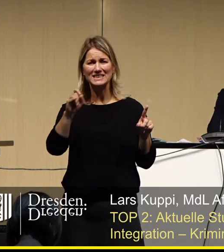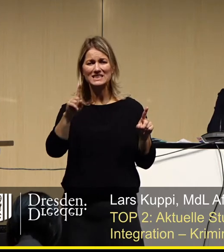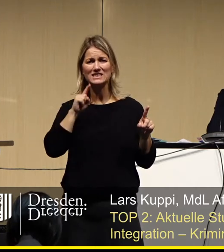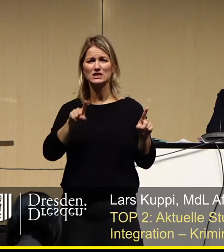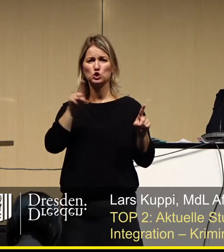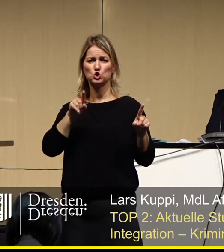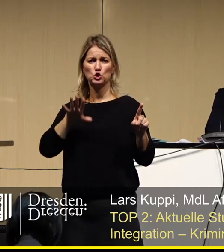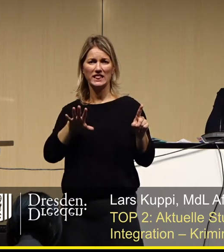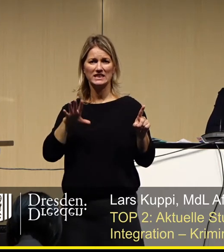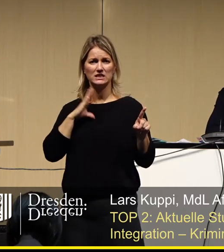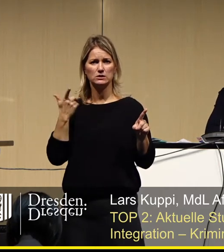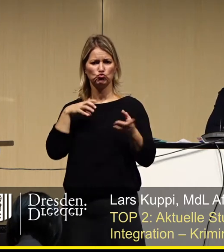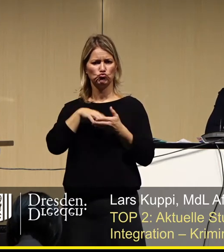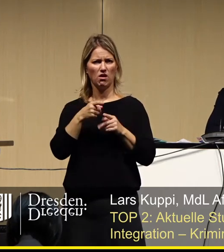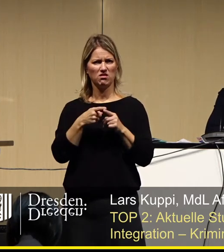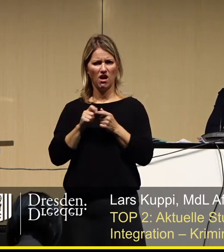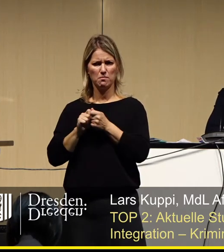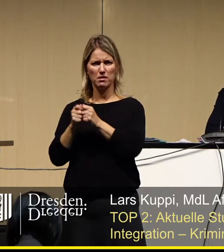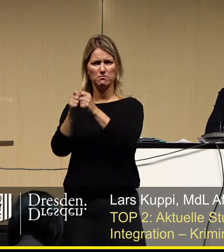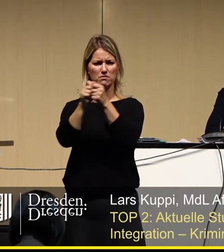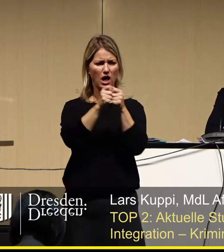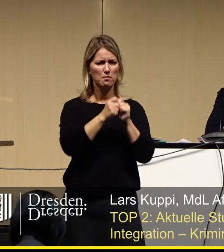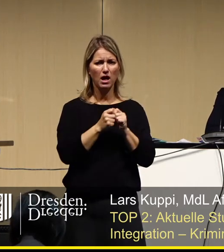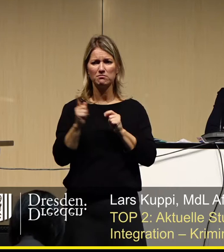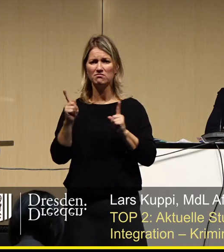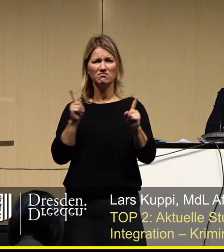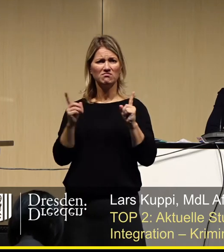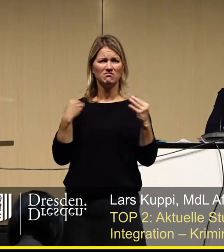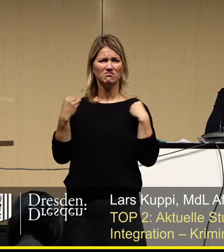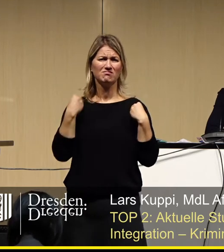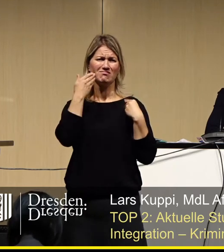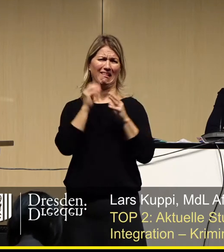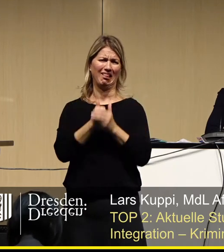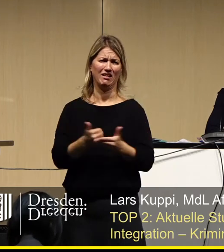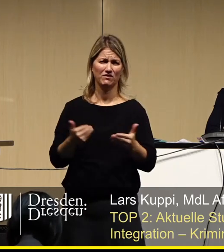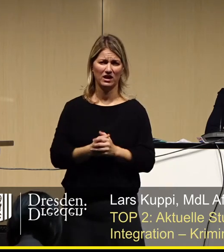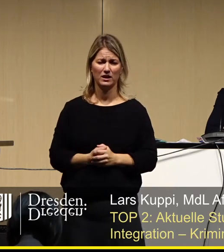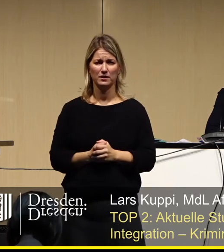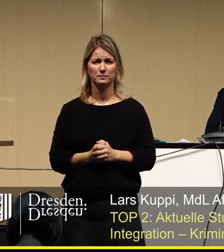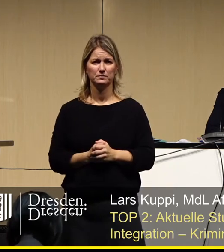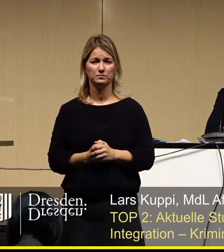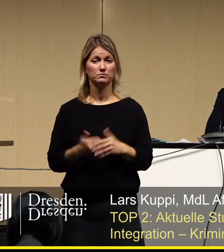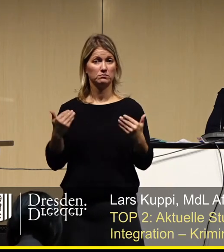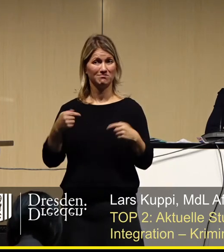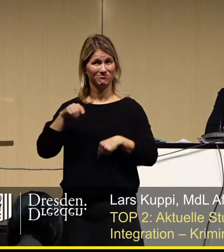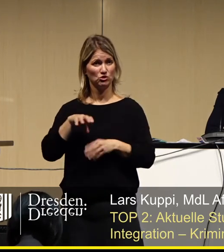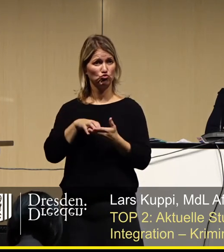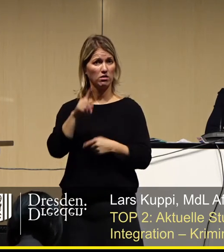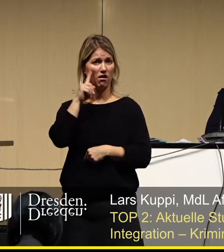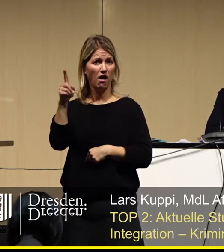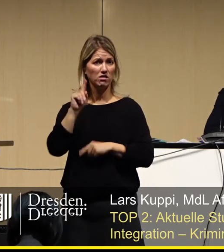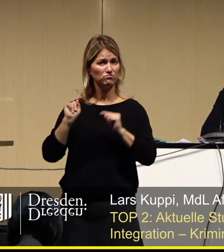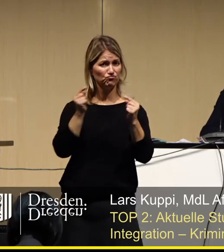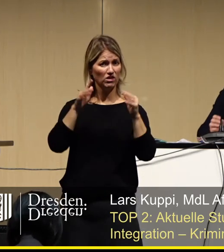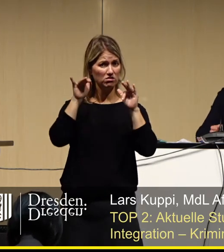mit der Veränderung ihres Stadtteils an uns gewandt haben und um Hilfe baten. Dazu kann eine Debatte hier im Stadtrat